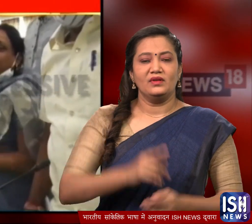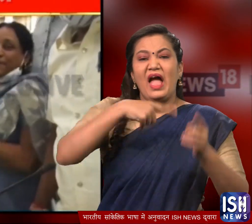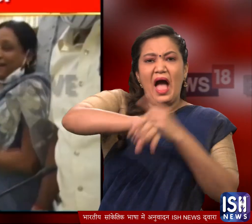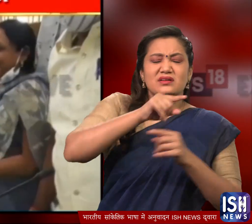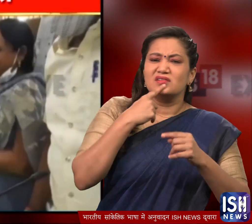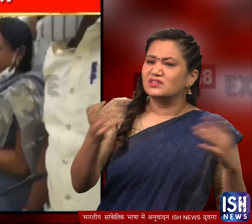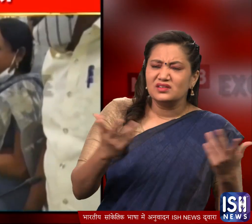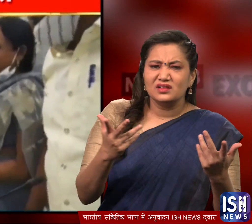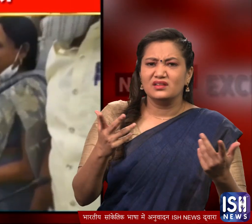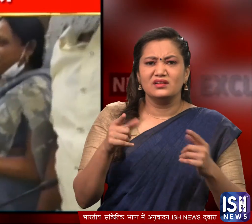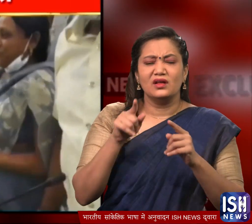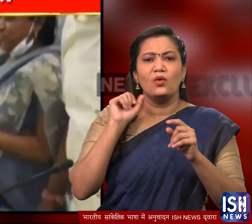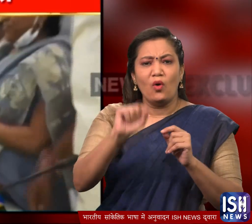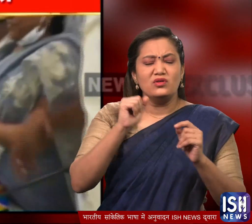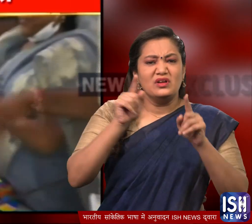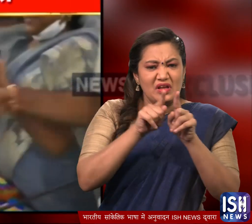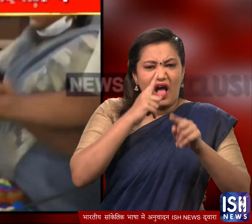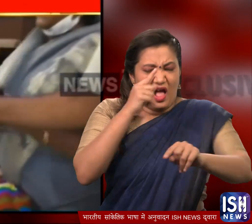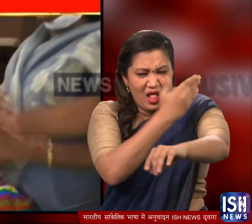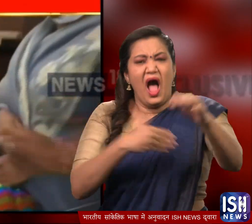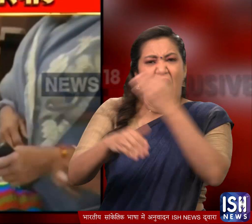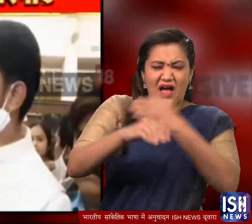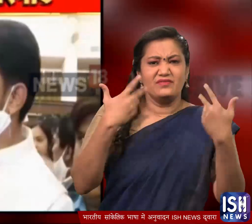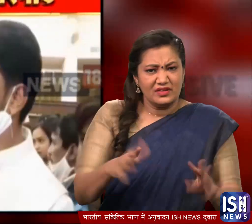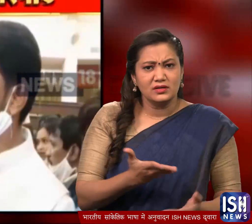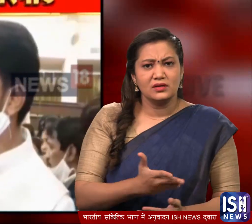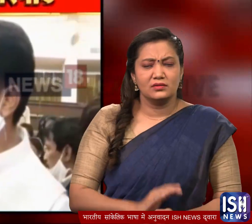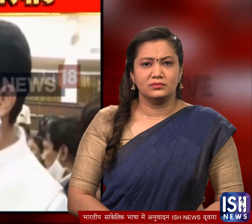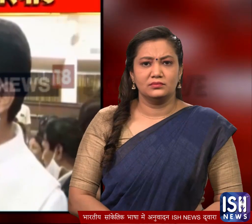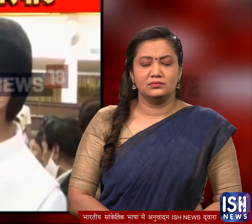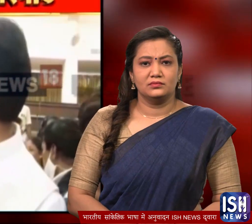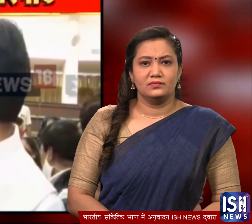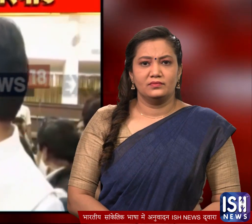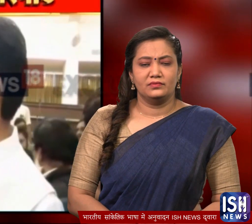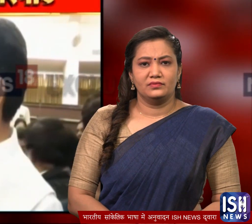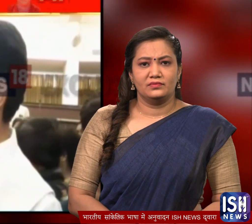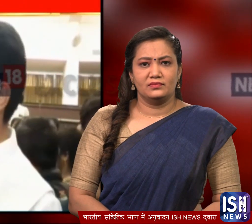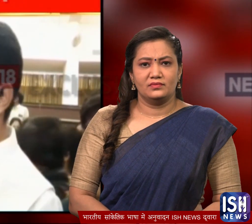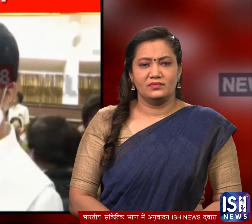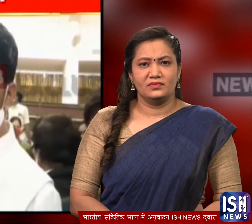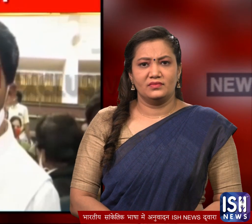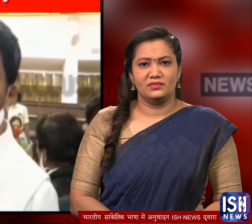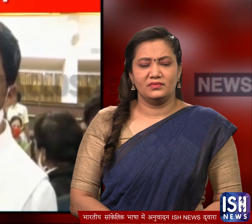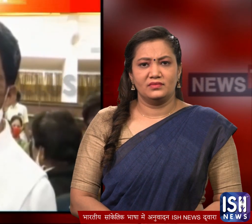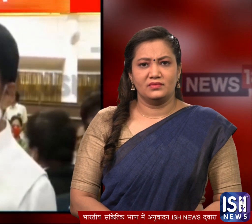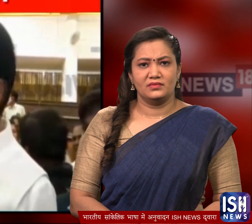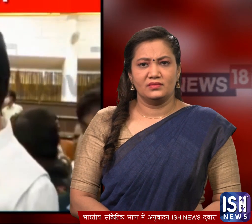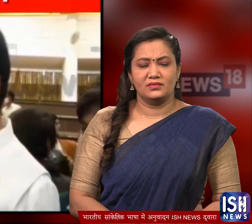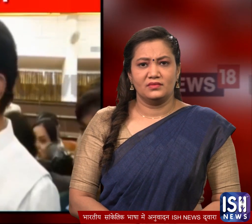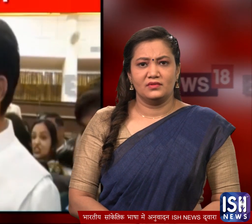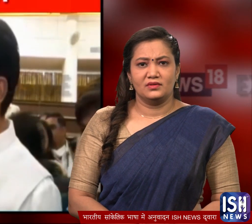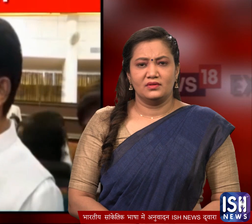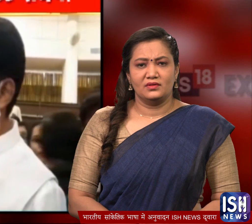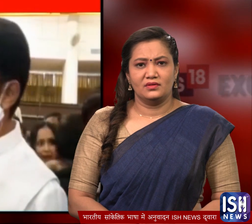सत्ता पक्ष ने आरोप लगाया कि इस हमले में उनकी एक पार्षद जख्मी हो गई। आप देख सकते हो कि यहाँ पर थोड़ी चोटिल भी